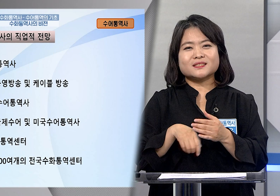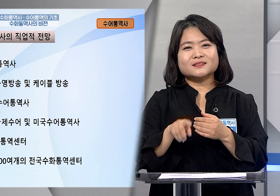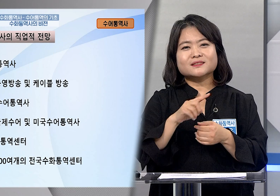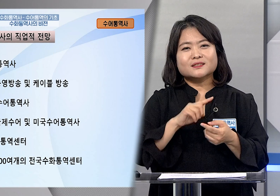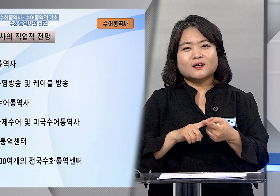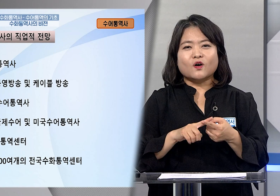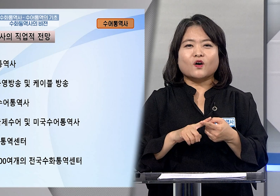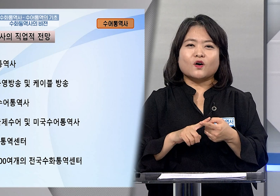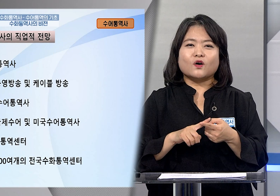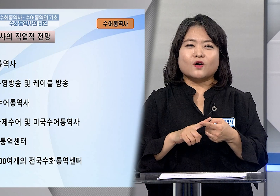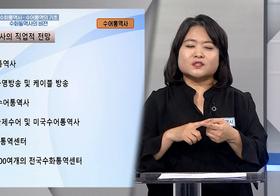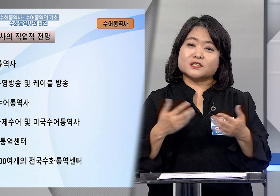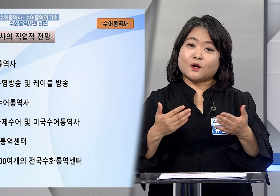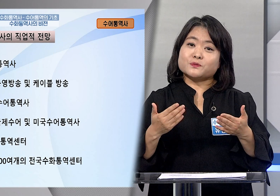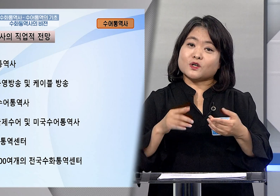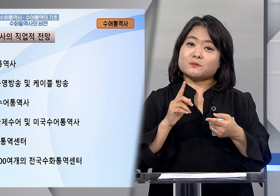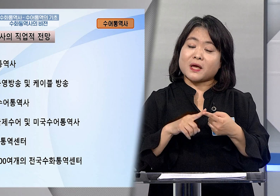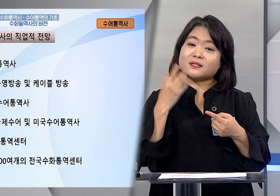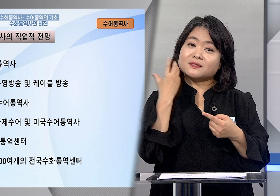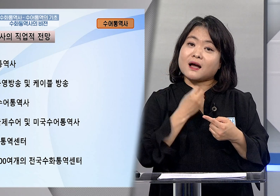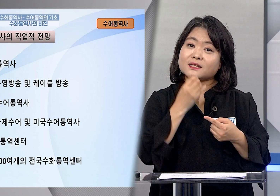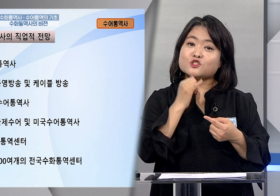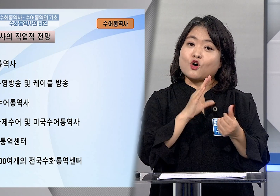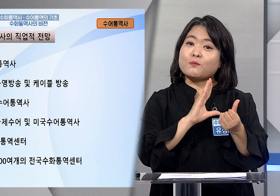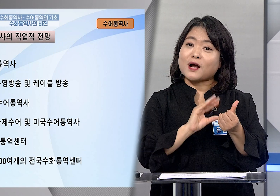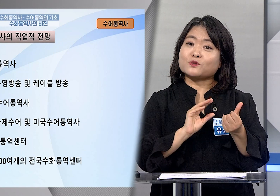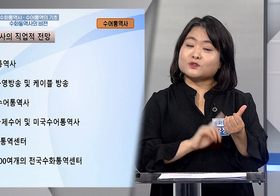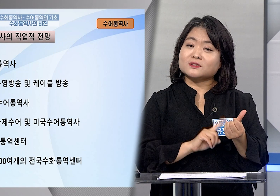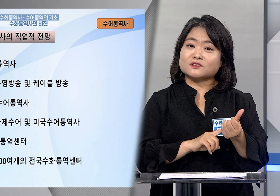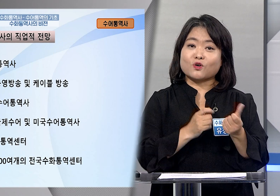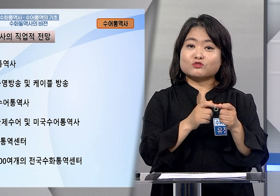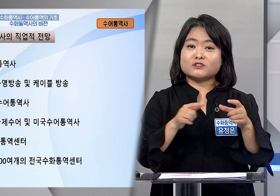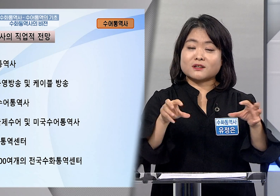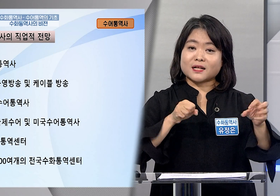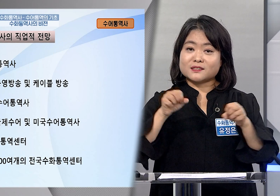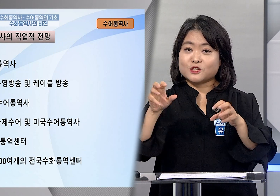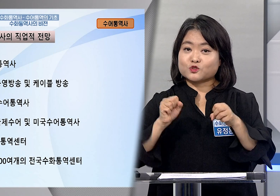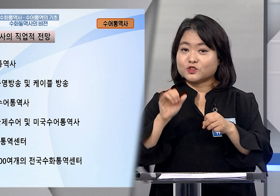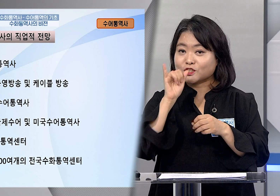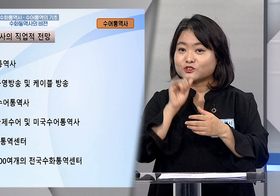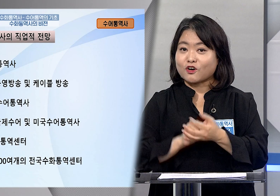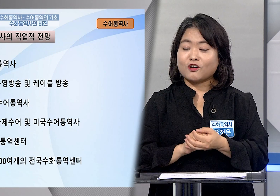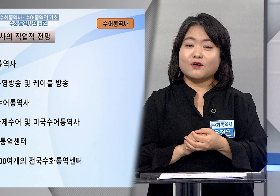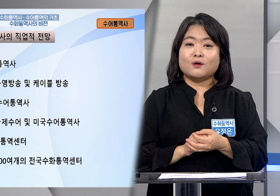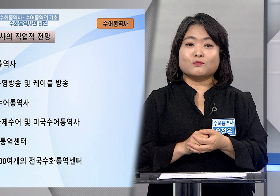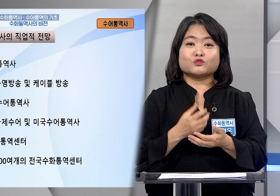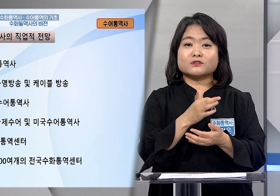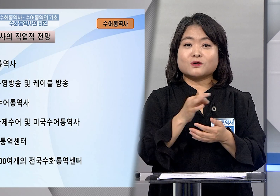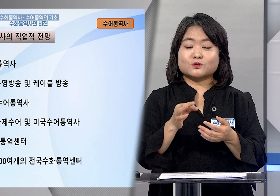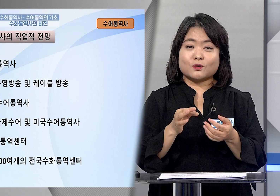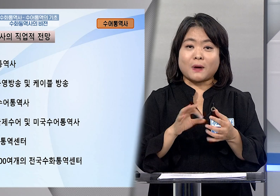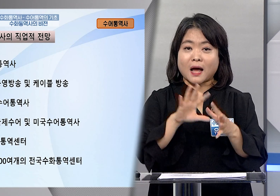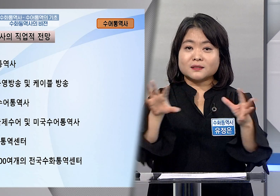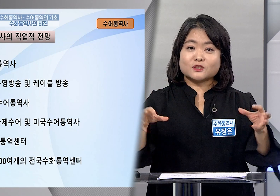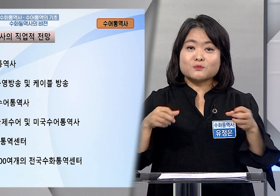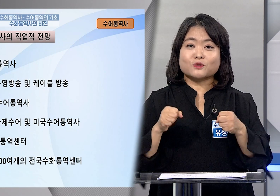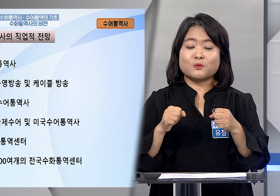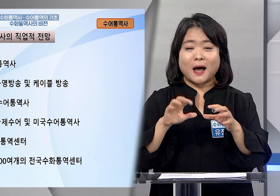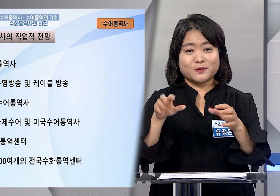어쨌든 직업적인 메리트가 있죠. 방송은 여러 군데를 같이 할 수 있고요. 뭐 수당으로 많이 뛰면 또 많이 벌